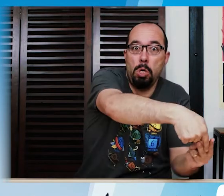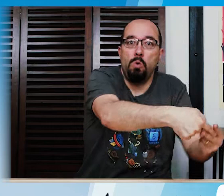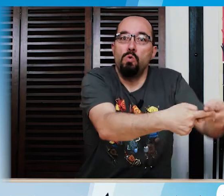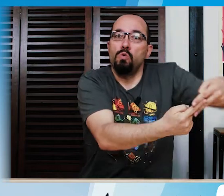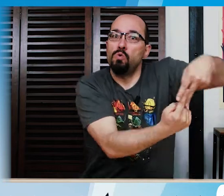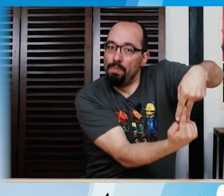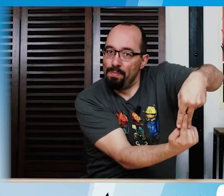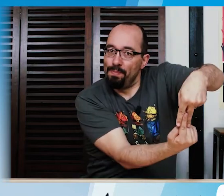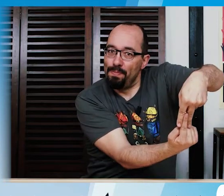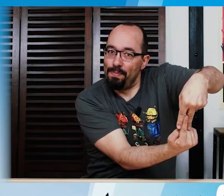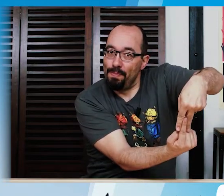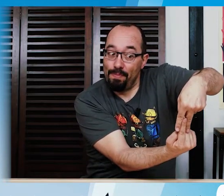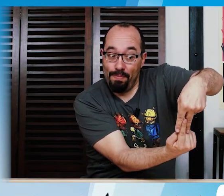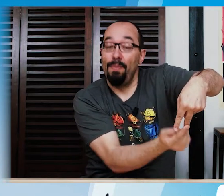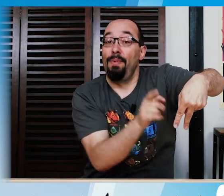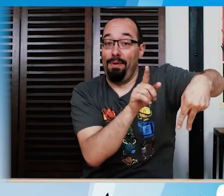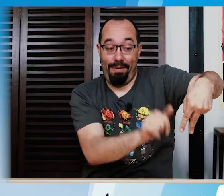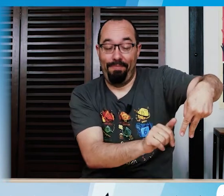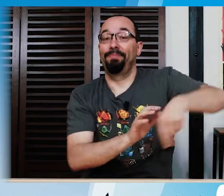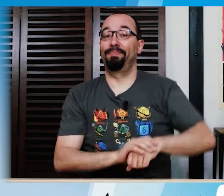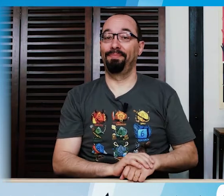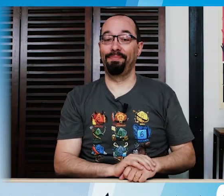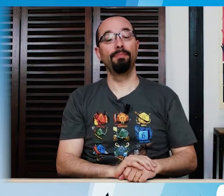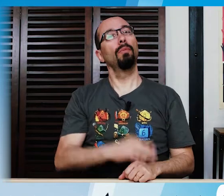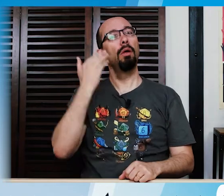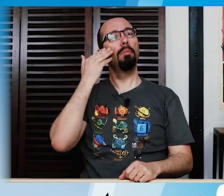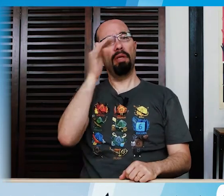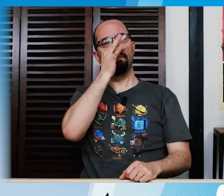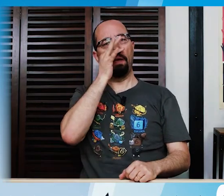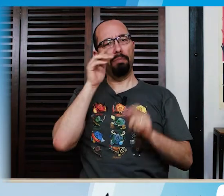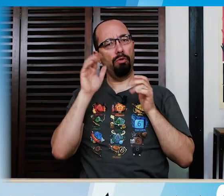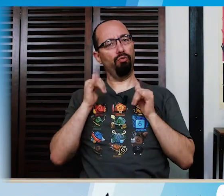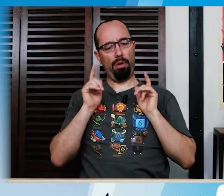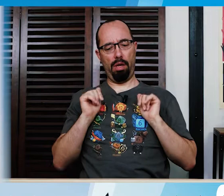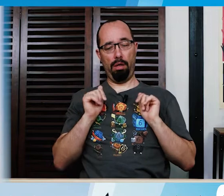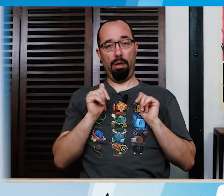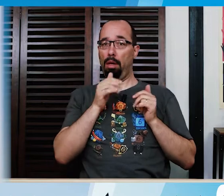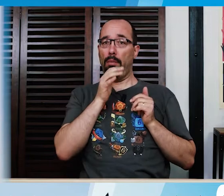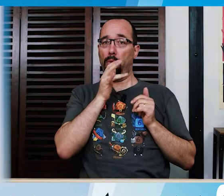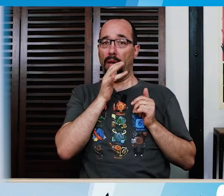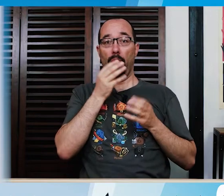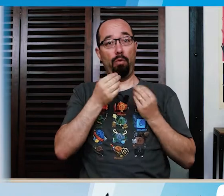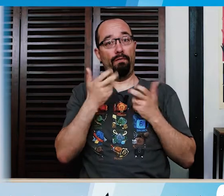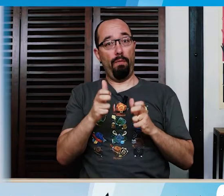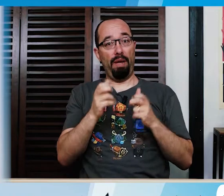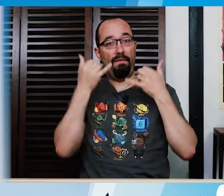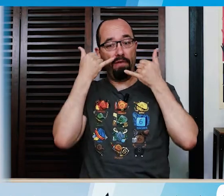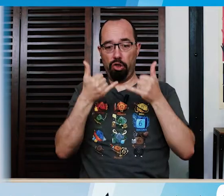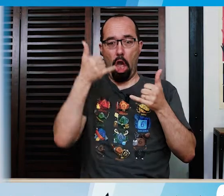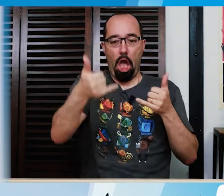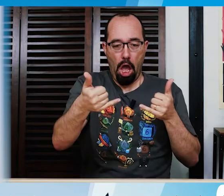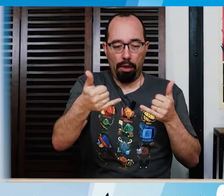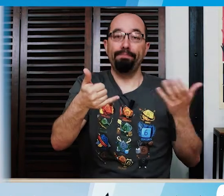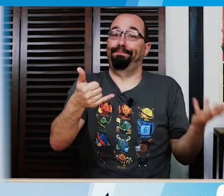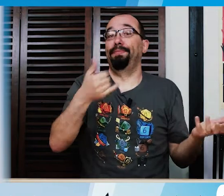peut, s'il le souhaite, inverser le sens de remplissage des troupeaux en retournant la flèche. Lorsqu'un fermier ne peut pas ou ne